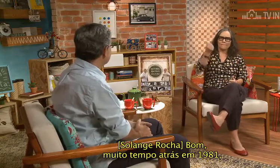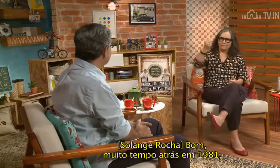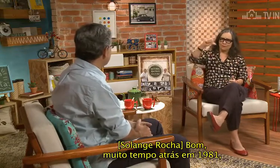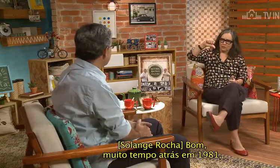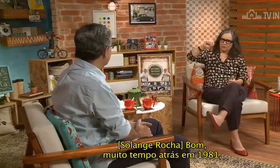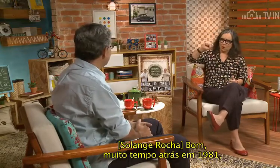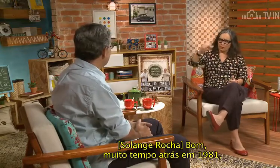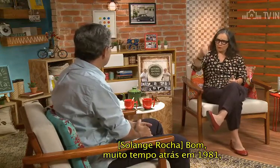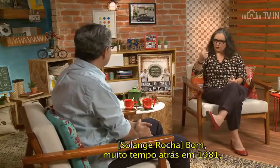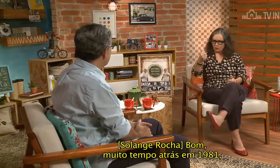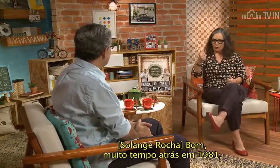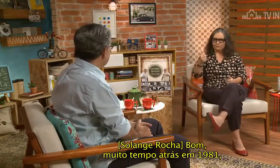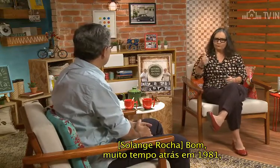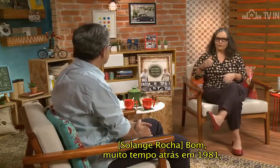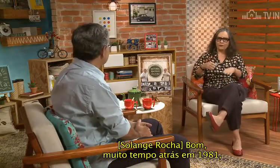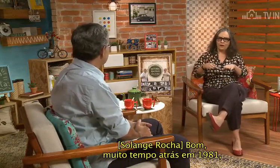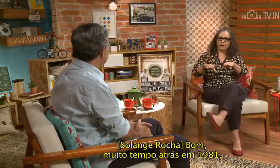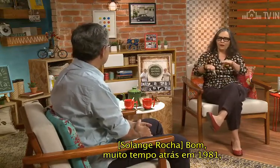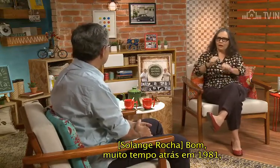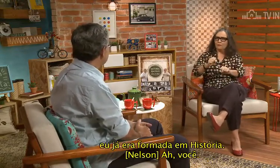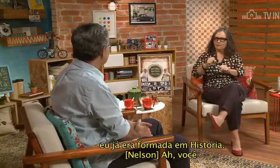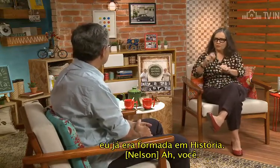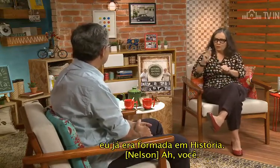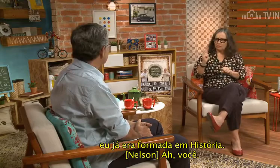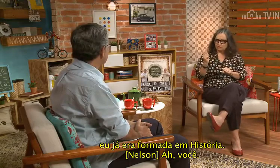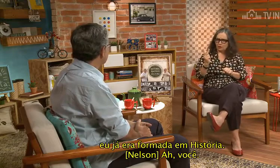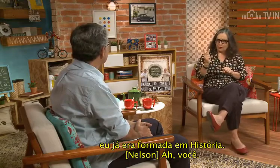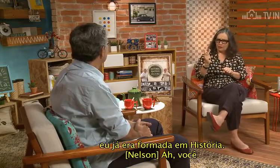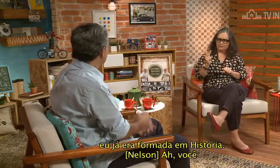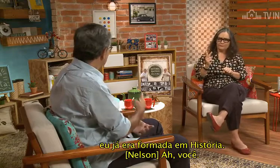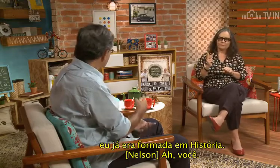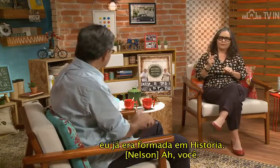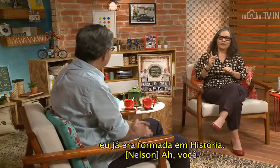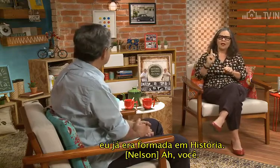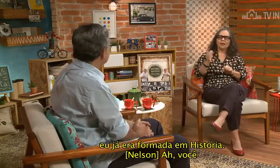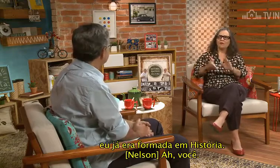atrás, em 1981, eu já era formada em história. Ah, você.